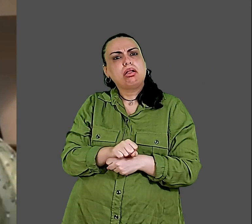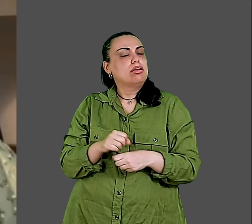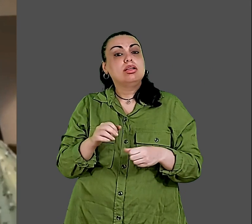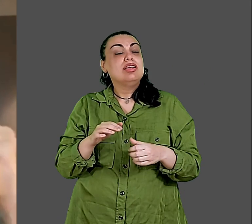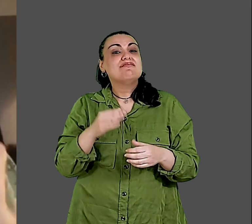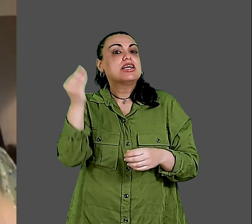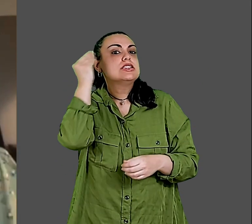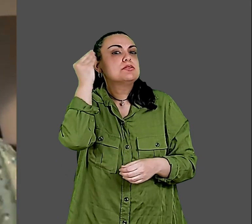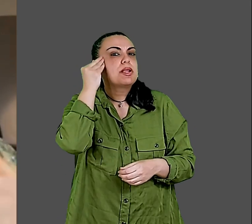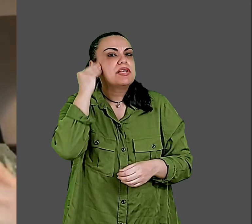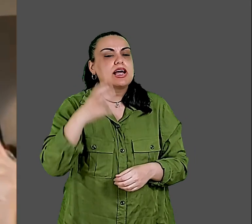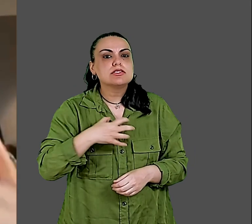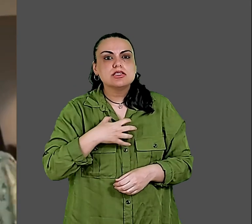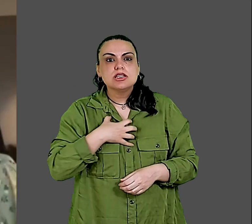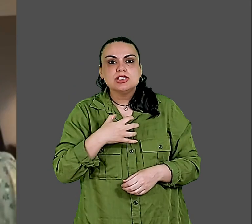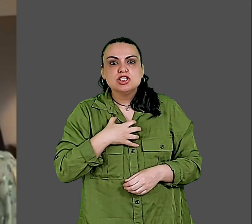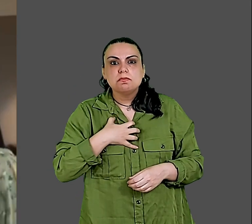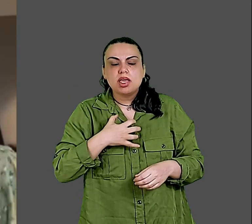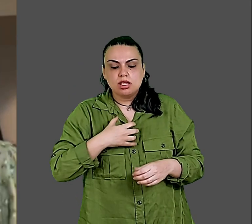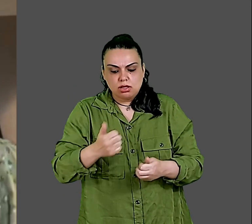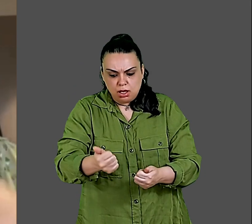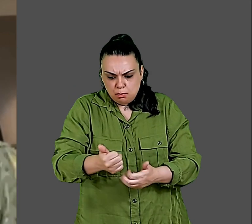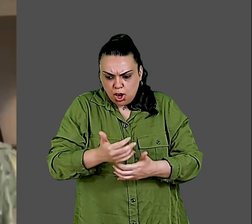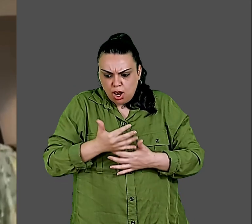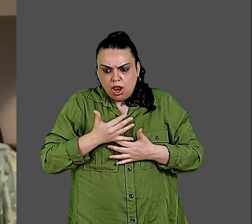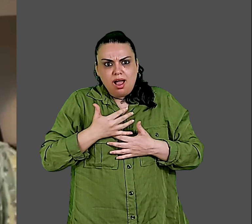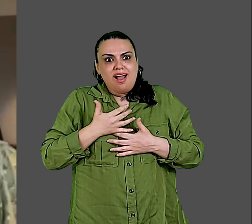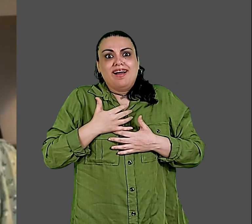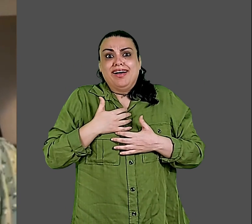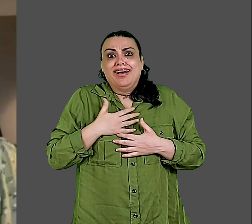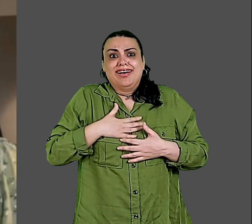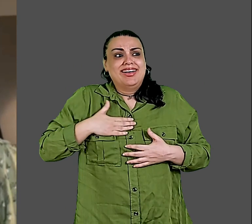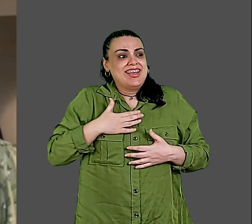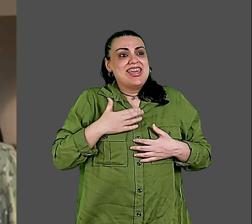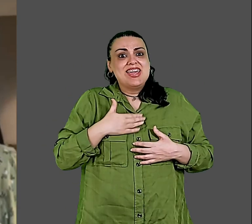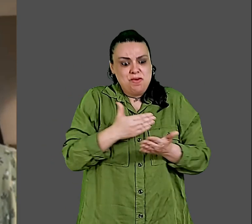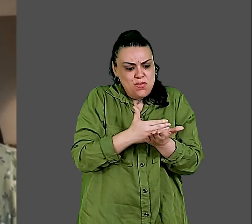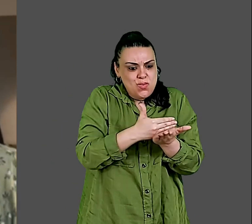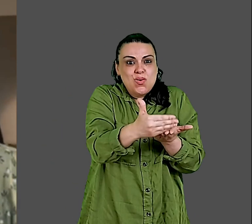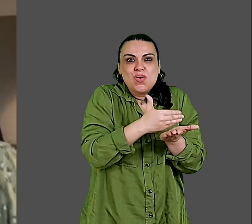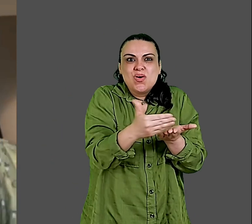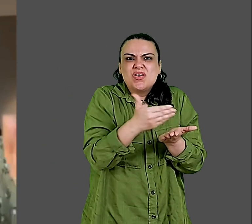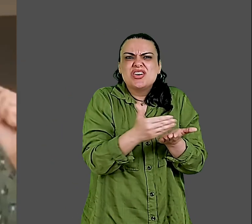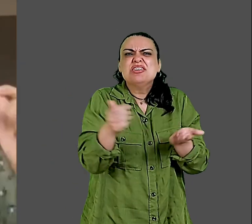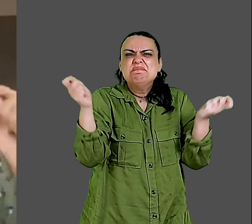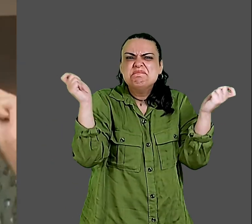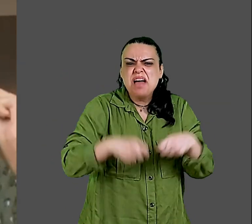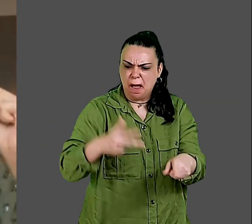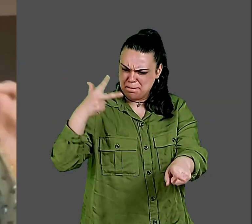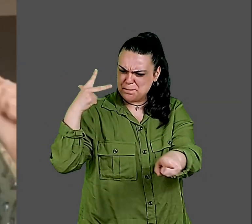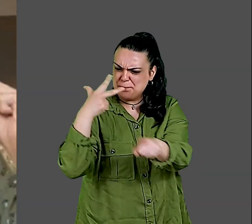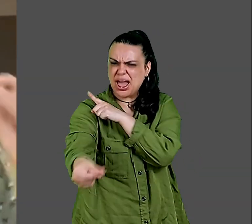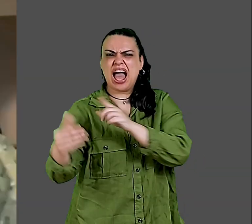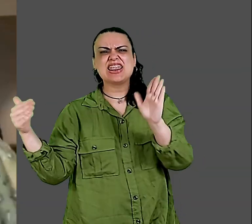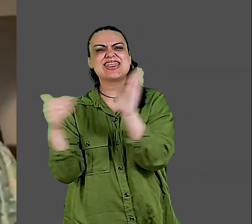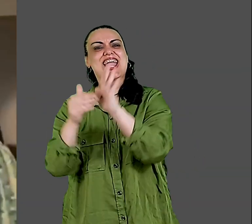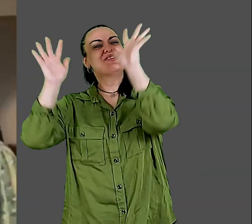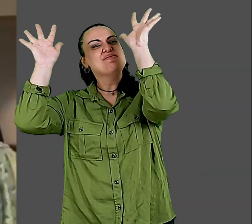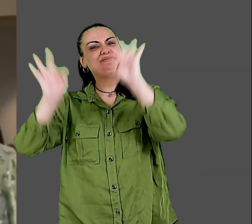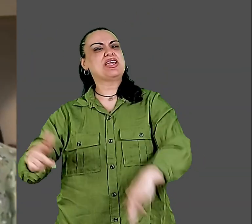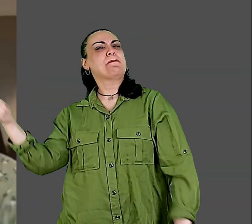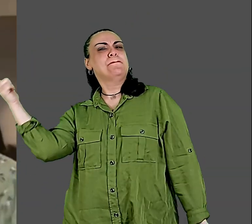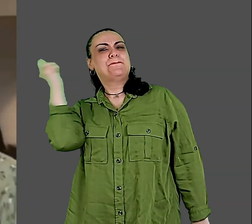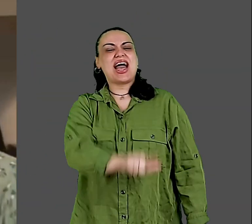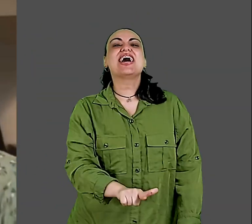desse movimento do sentimento de realização, de ter sido capaz de ter começado algo e ter terminado este algo com